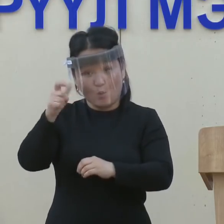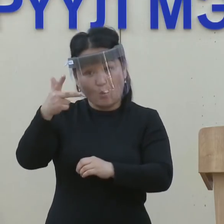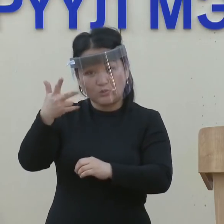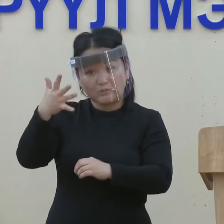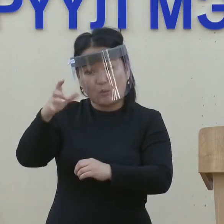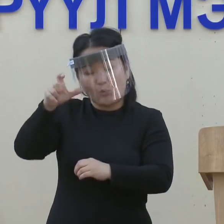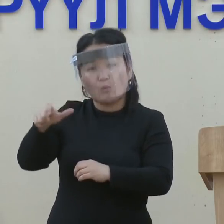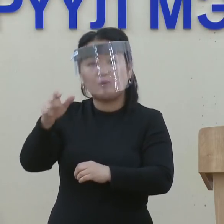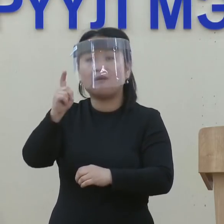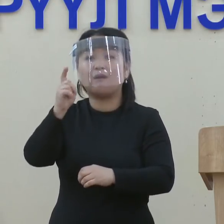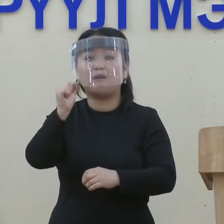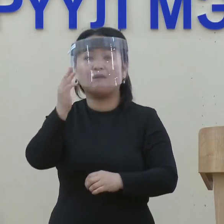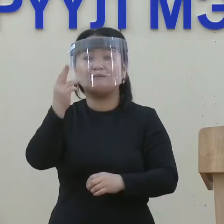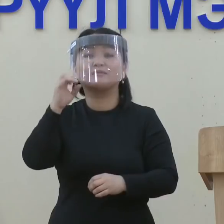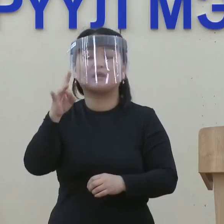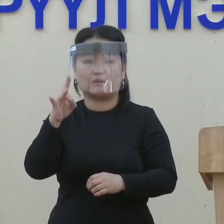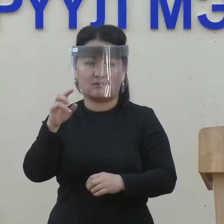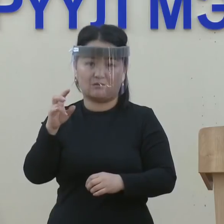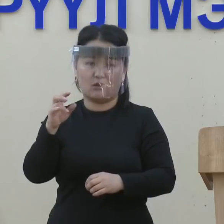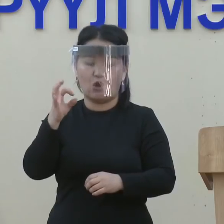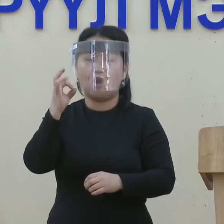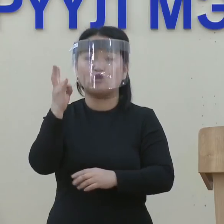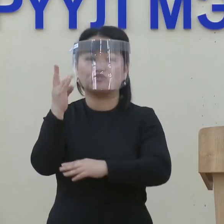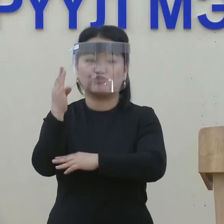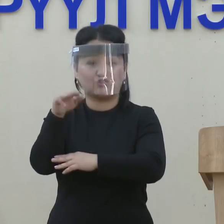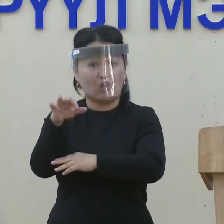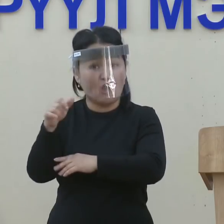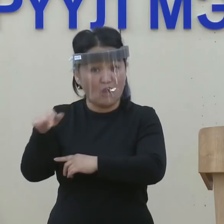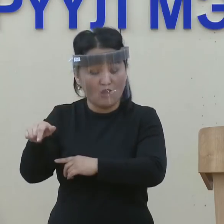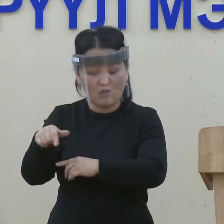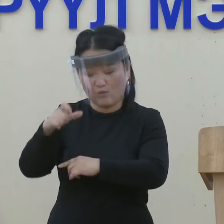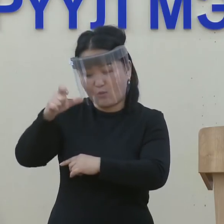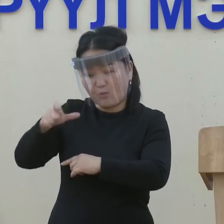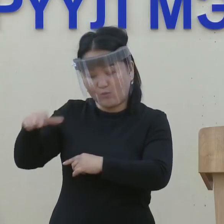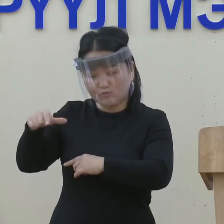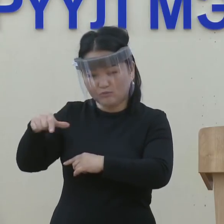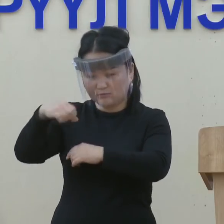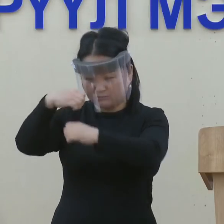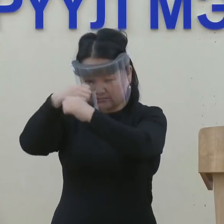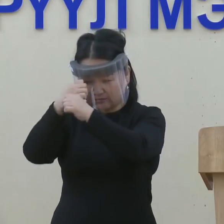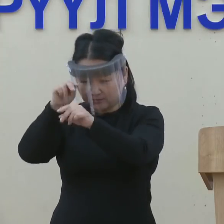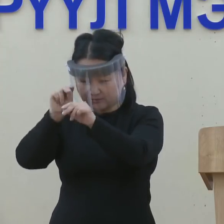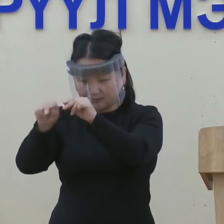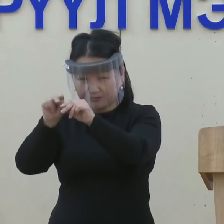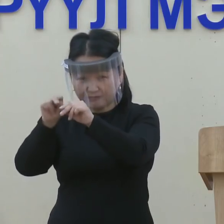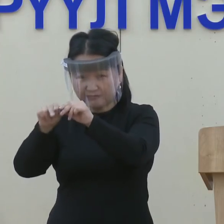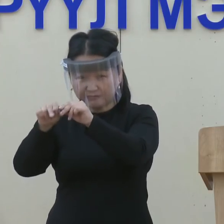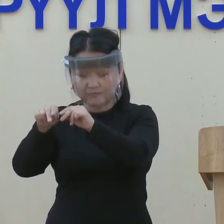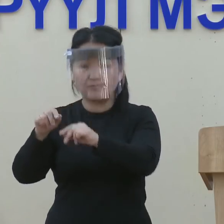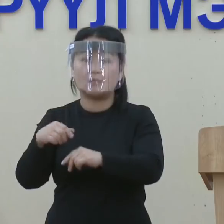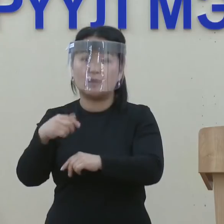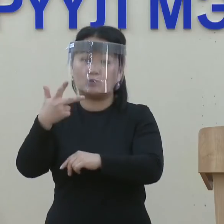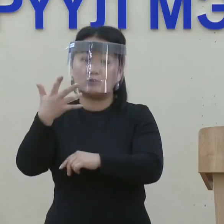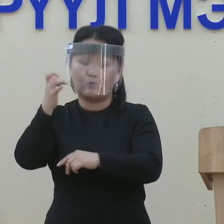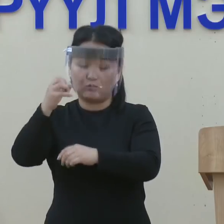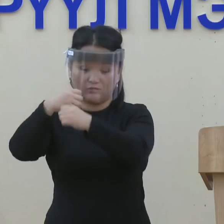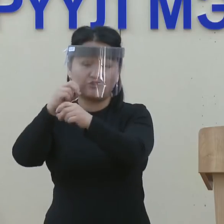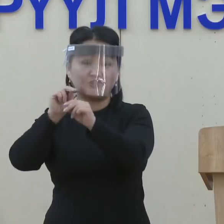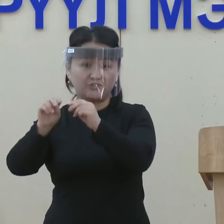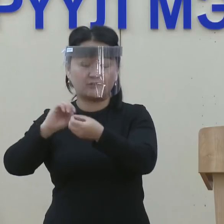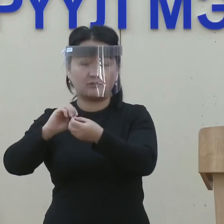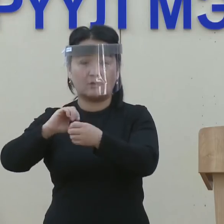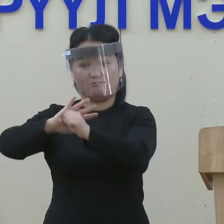хавдар тайлсан онцтой ийм хавдрын эмнэлэгт эмчлэгдэж байгаа улсуудаас бид нар сонгож 35 хүний шинжилгээ авч